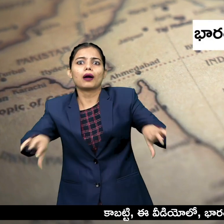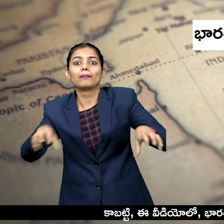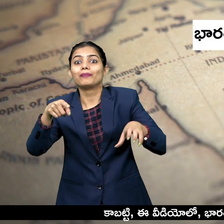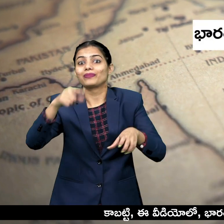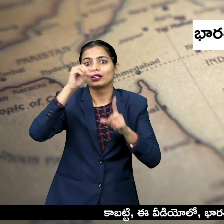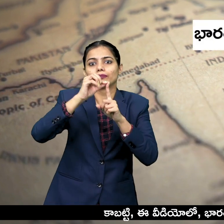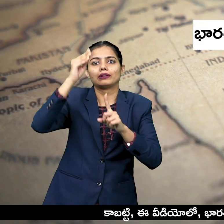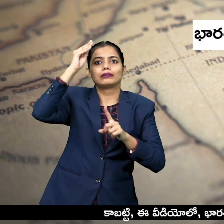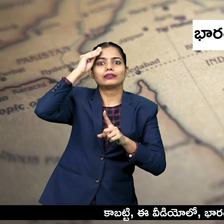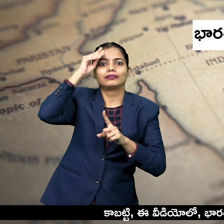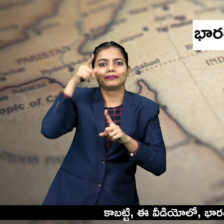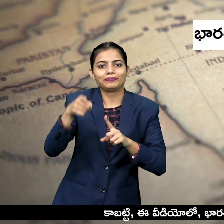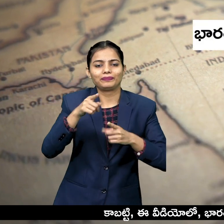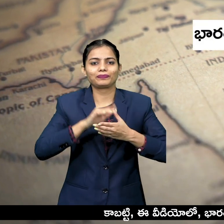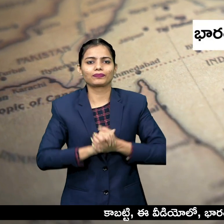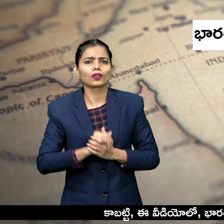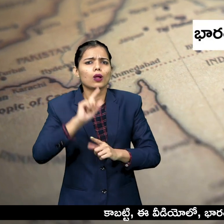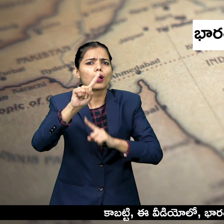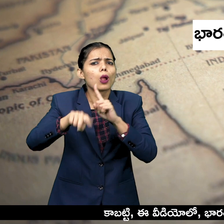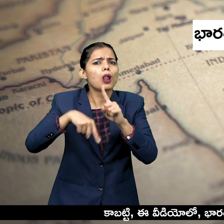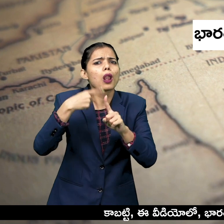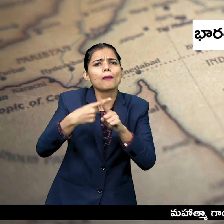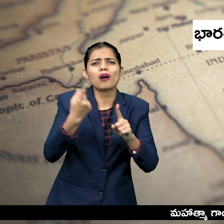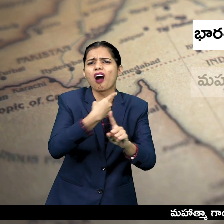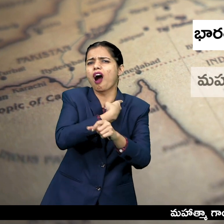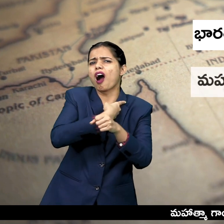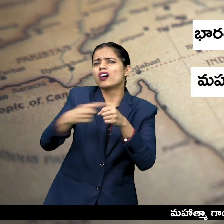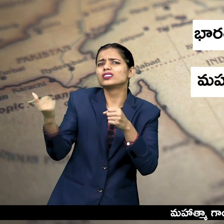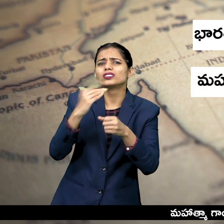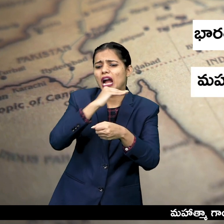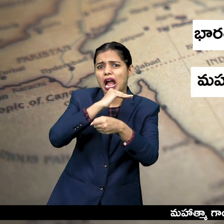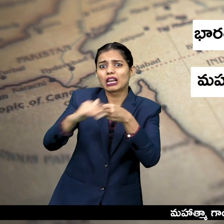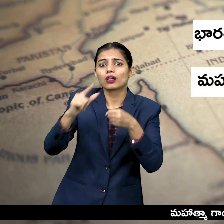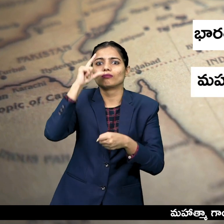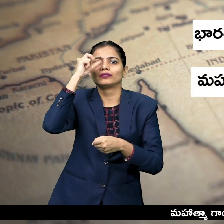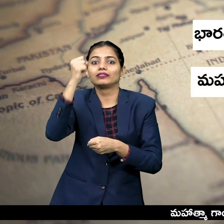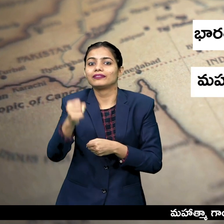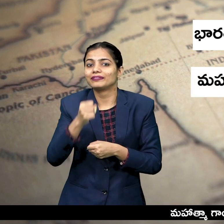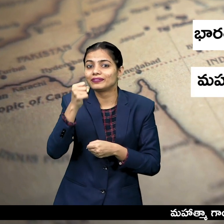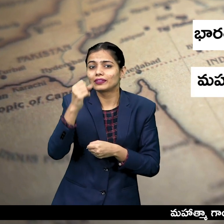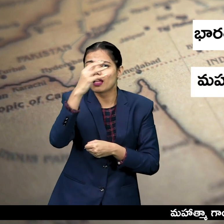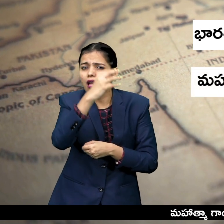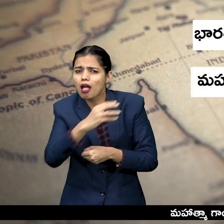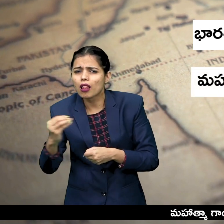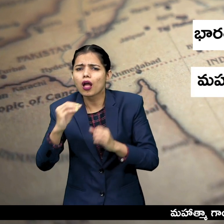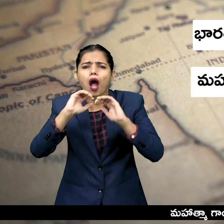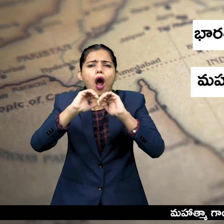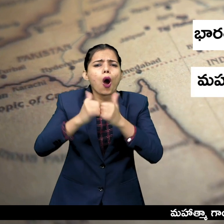పాకిస్తాన్గా ఎలా విడిపోయింది. 2. మహాత్మా గాంధీ హత్య గురించి